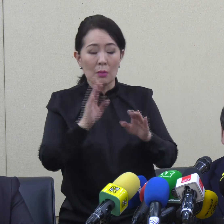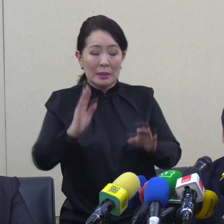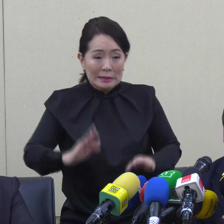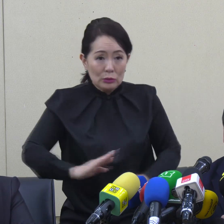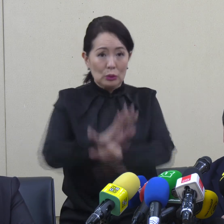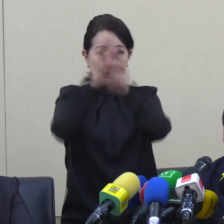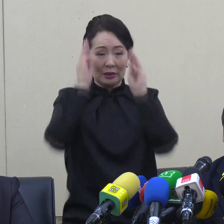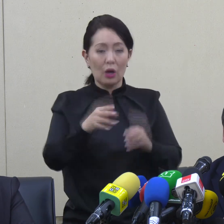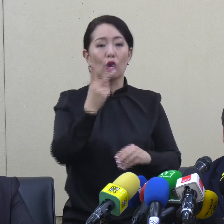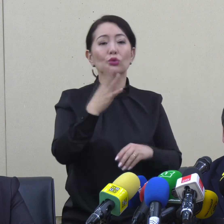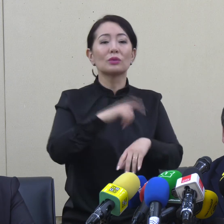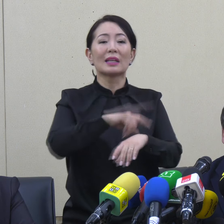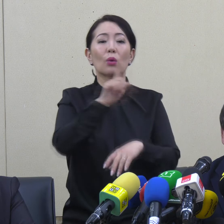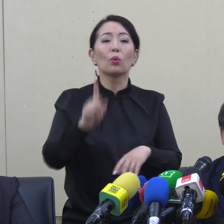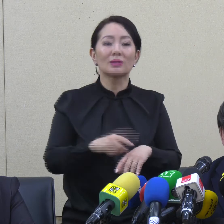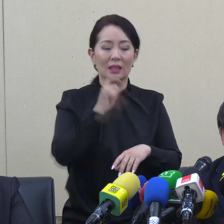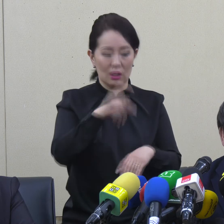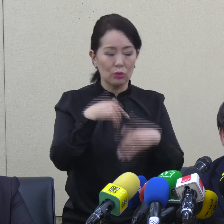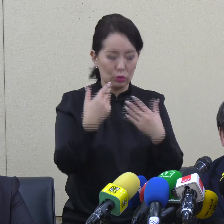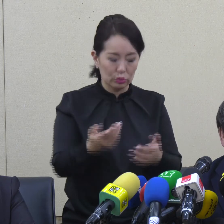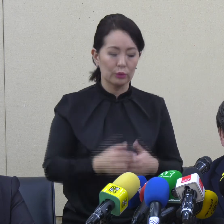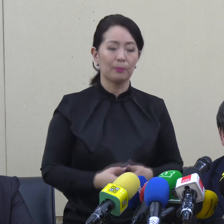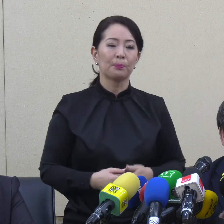энэ дээр бол одоо шинэ